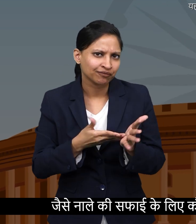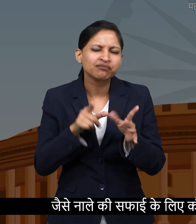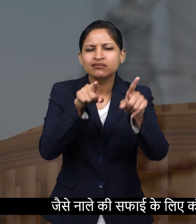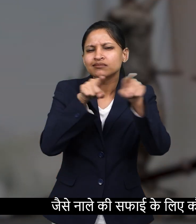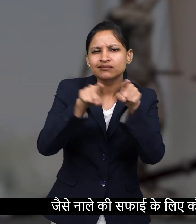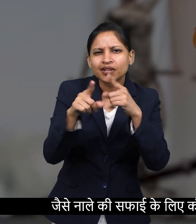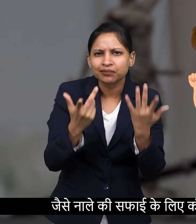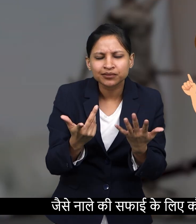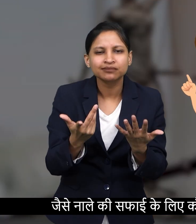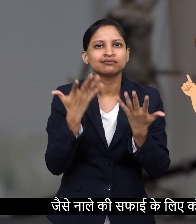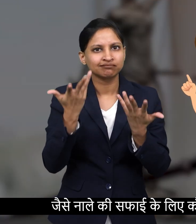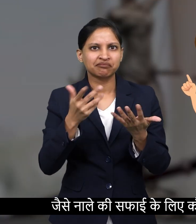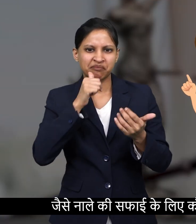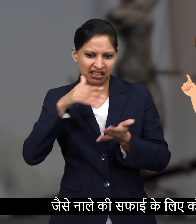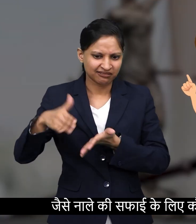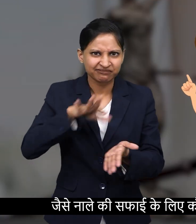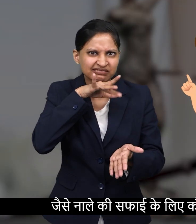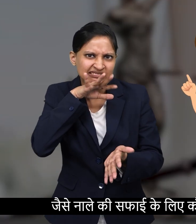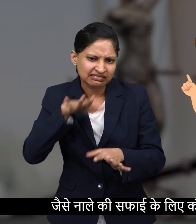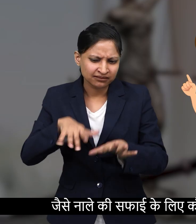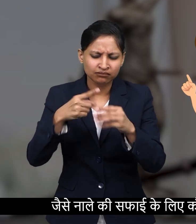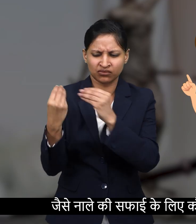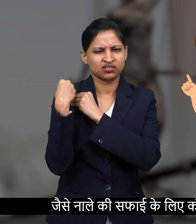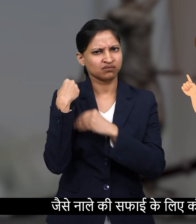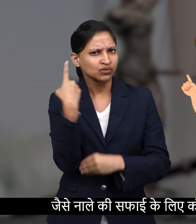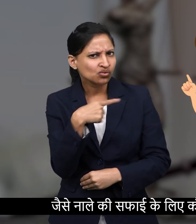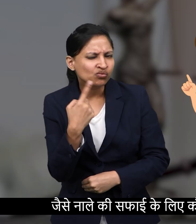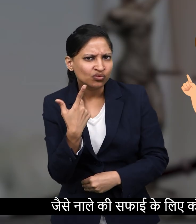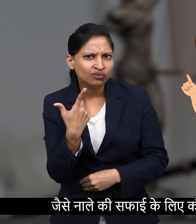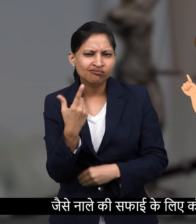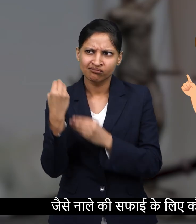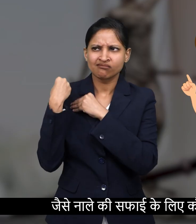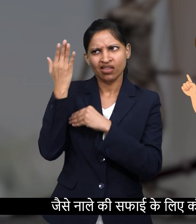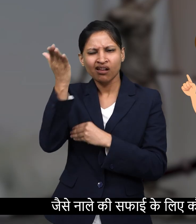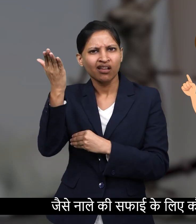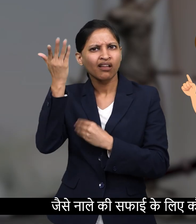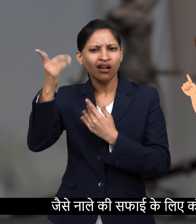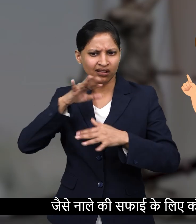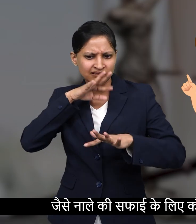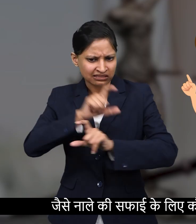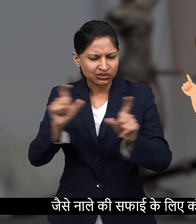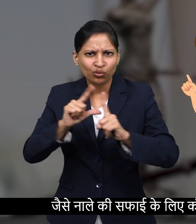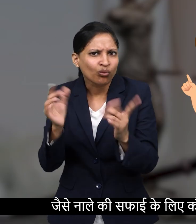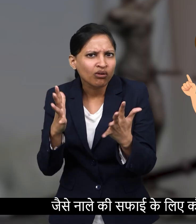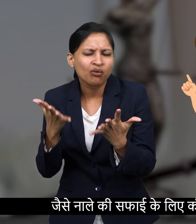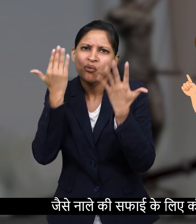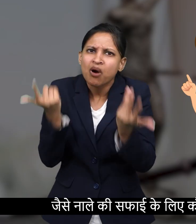जैसे नाले की सफाई के लिए कौन जिम्मेदार है और ये क्यों नहीं किया गया है।